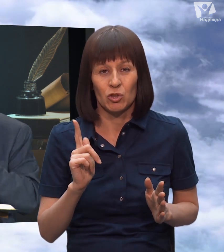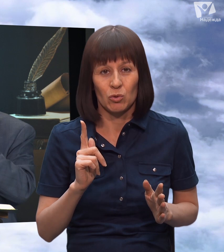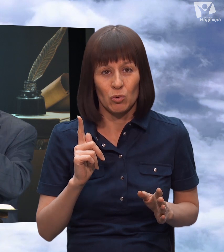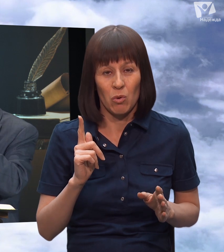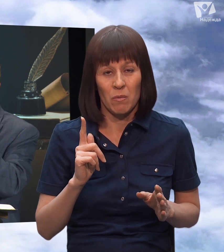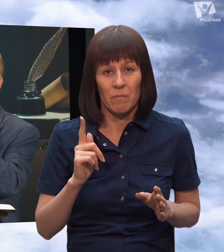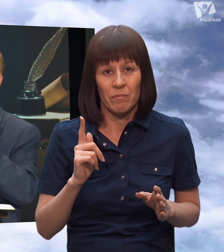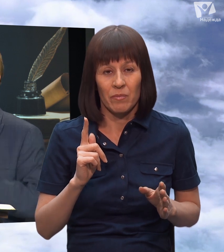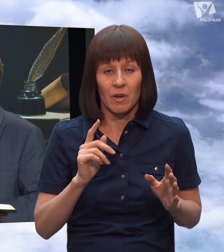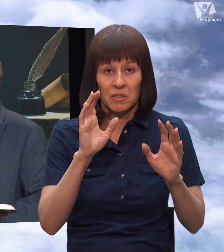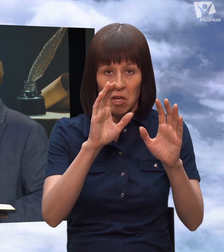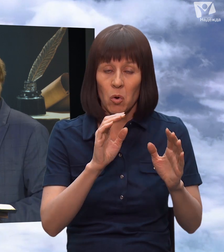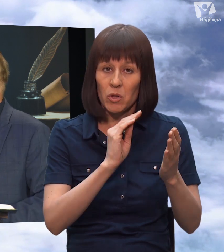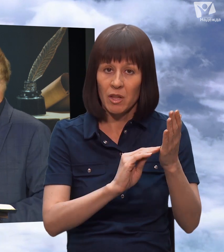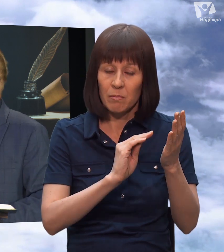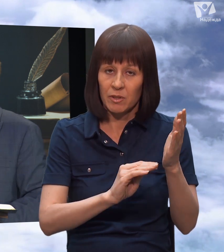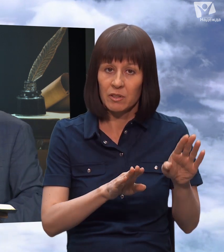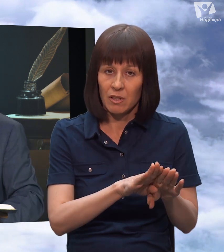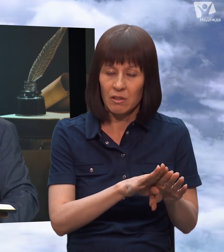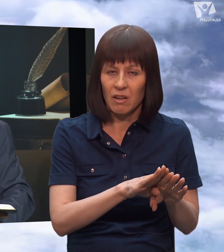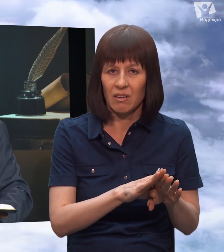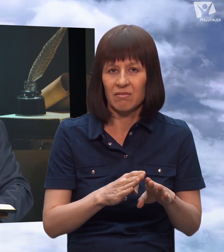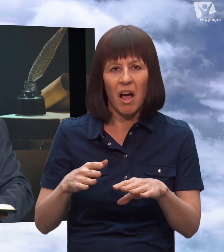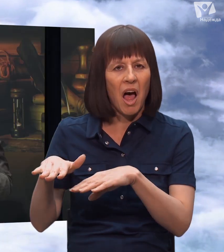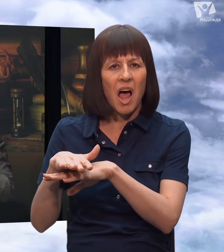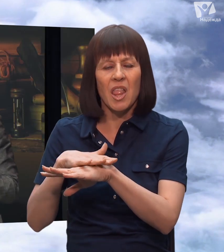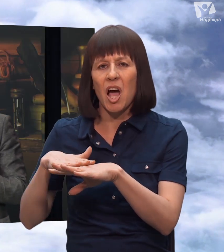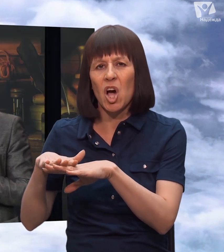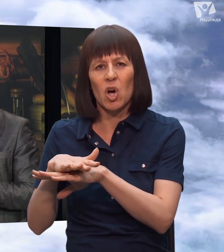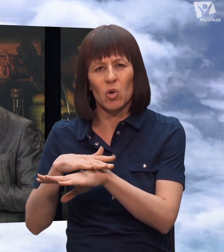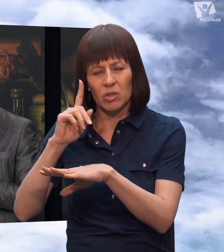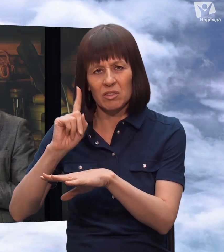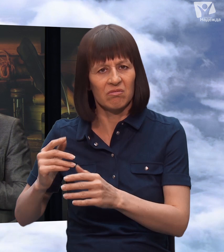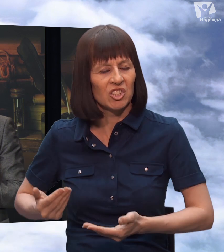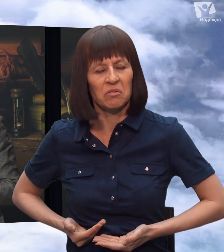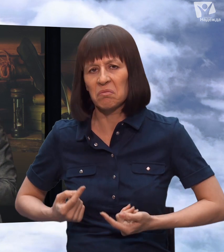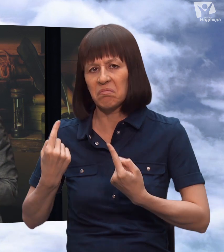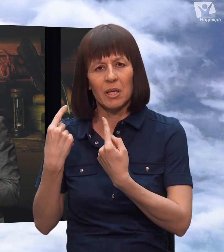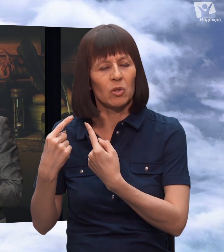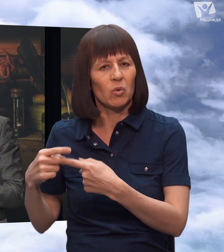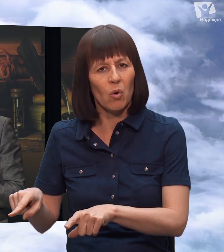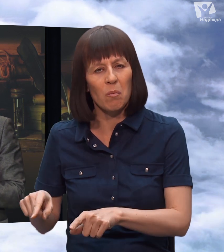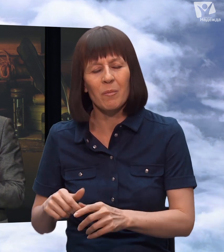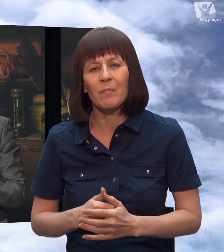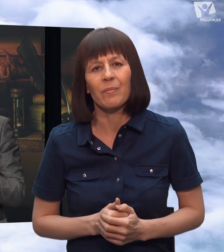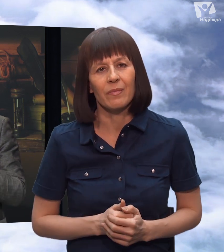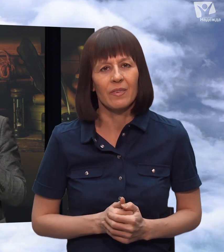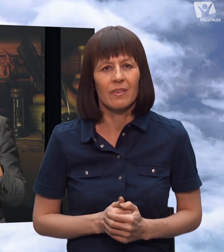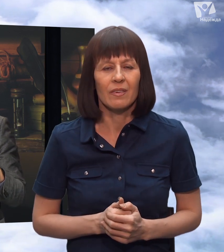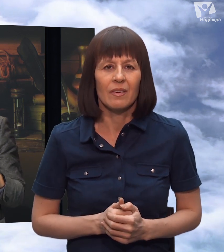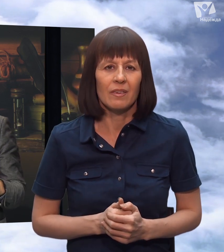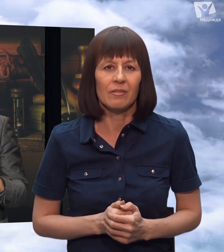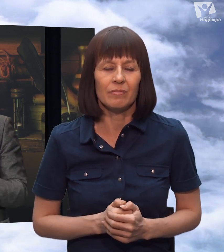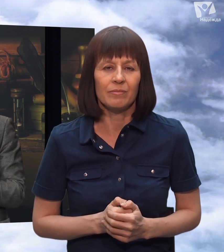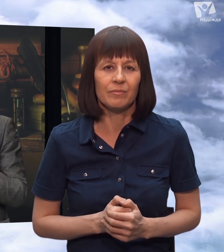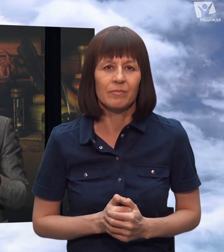который был прочитан то есть получается что вот это